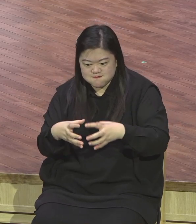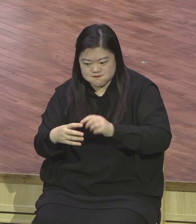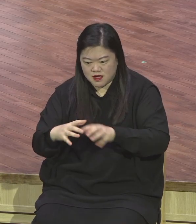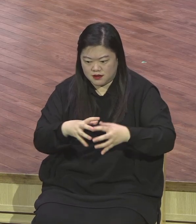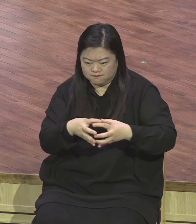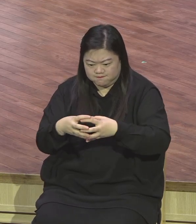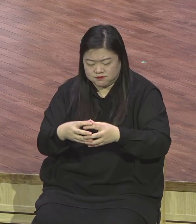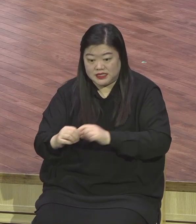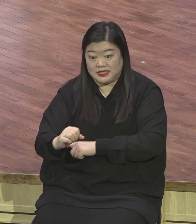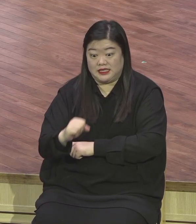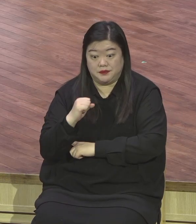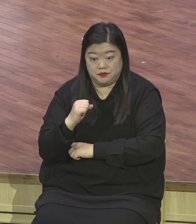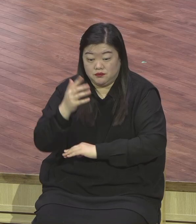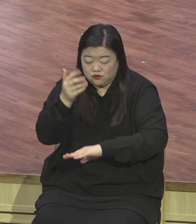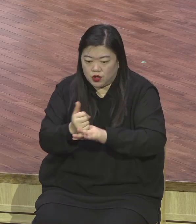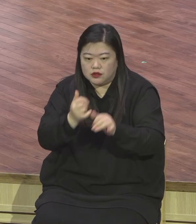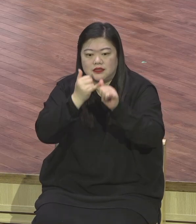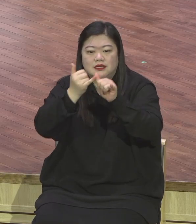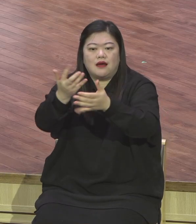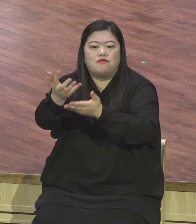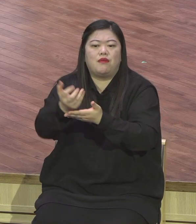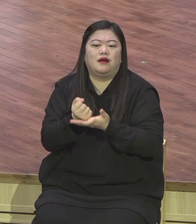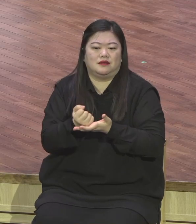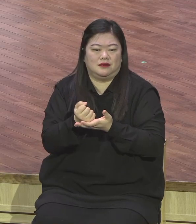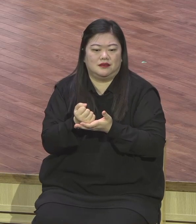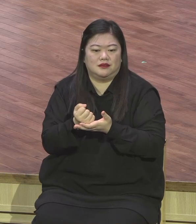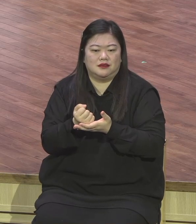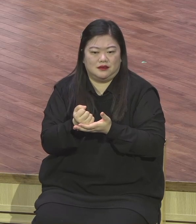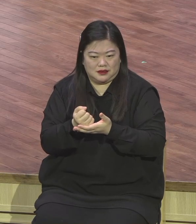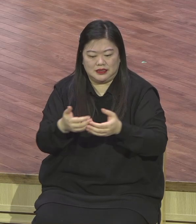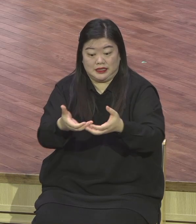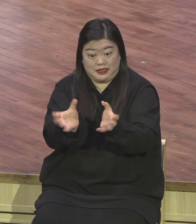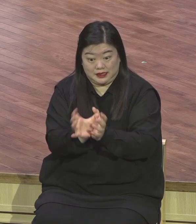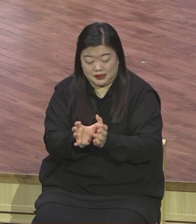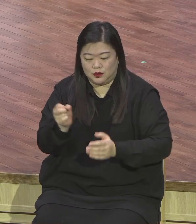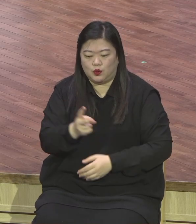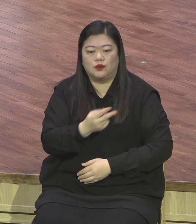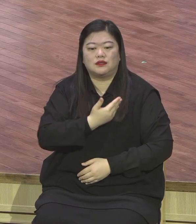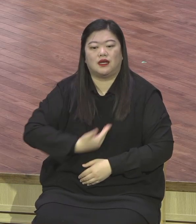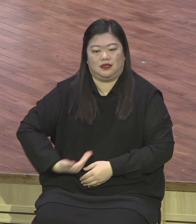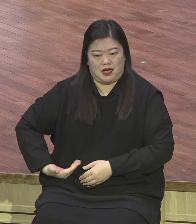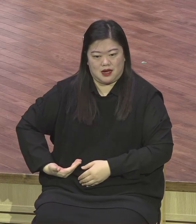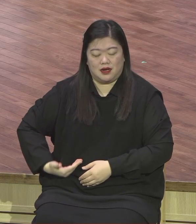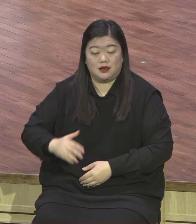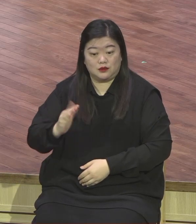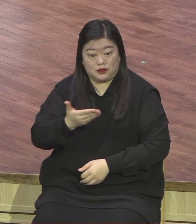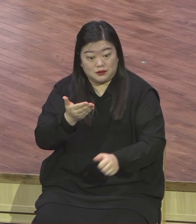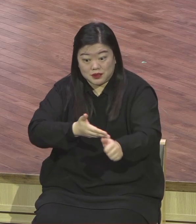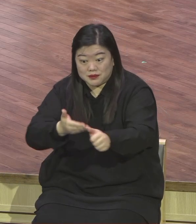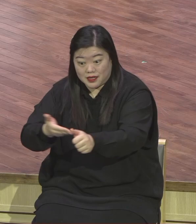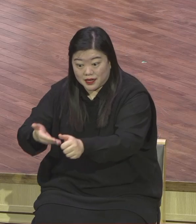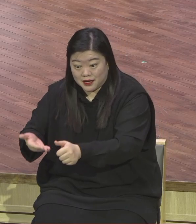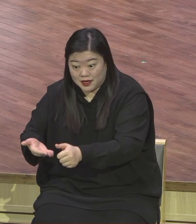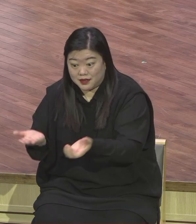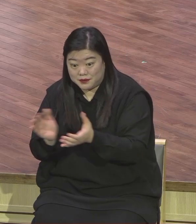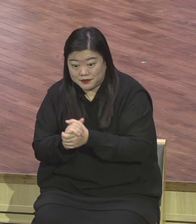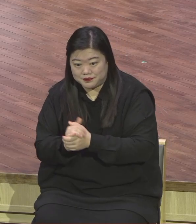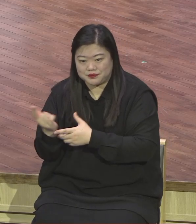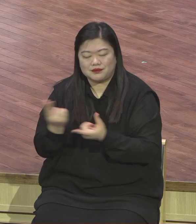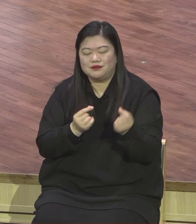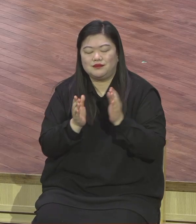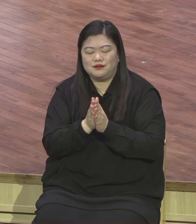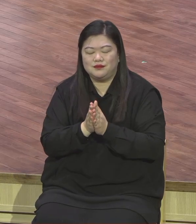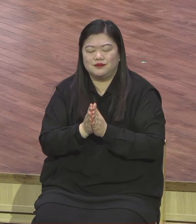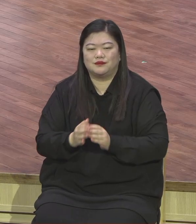결단코 결단코 상을 잃지 아니라라 약속하신 말씀 붙잡고 당당해 한해 승리하시길 짐으로 축복합니다 기도합시다